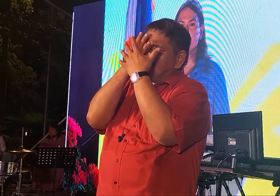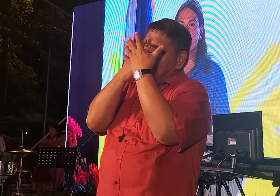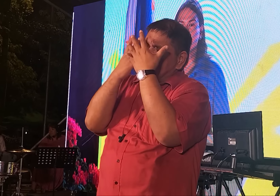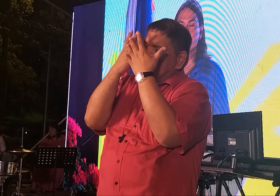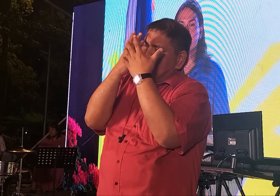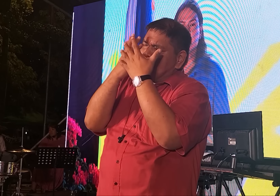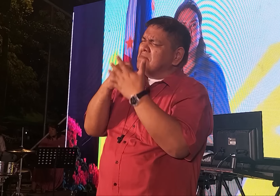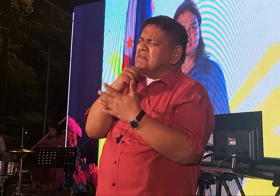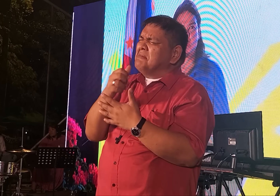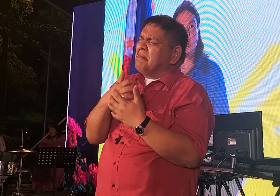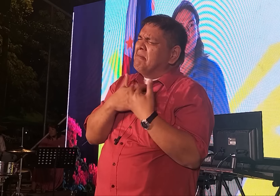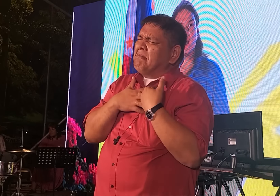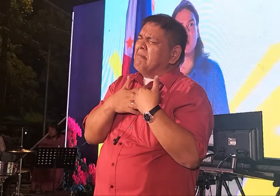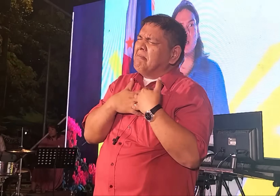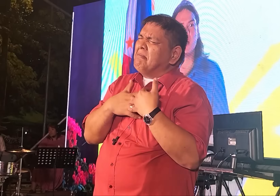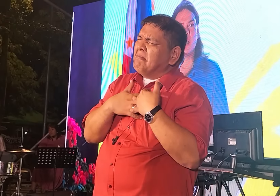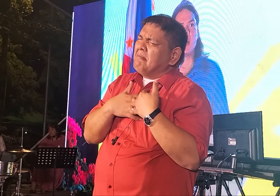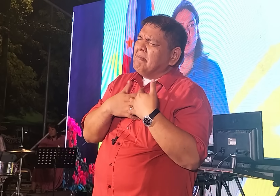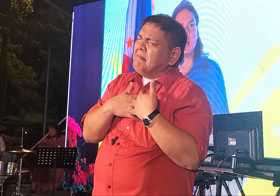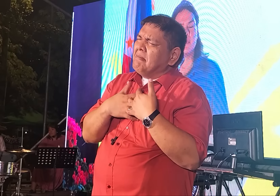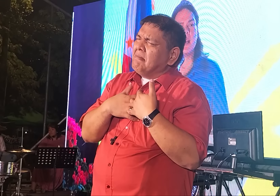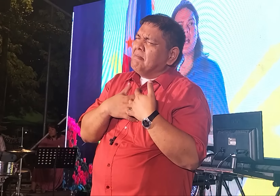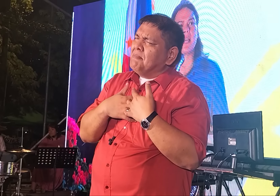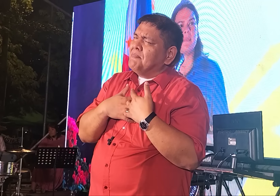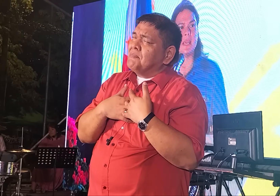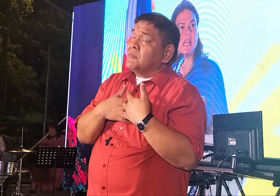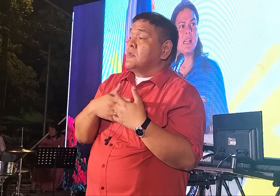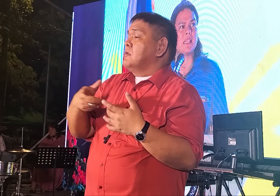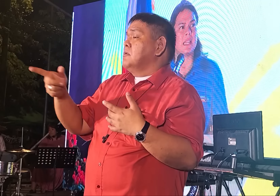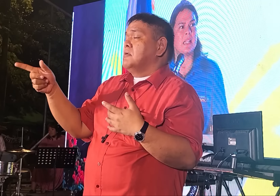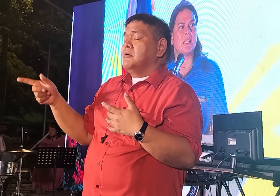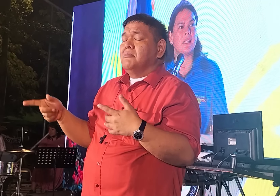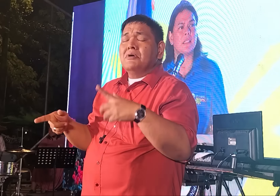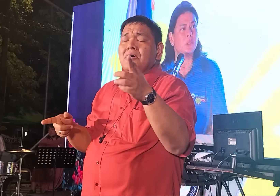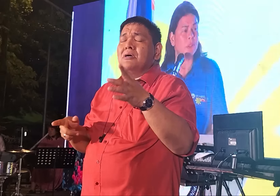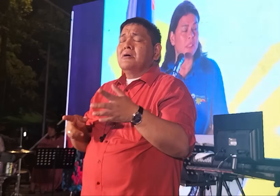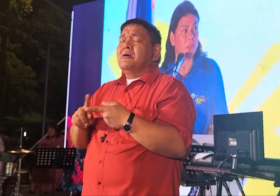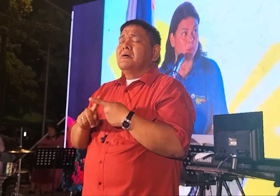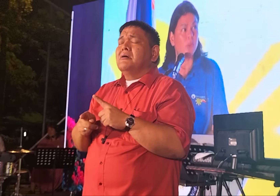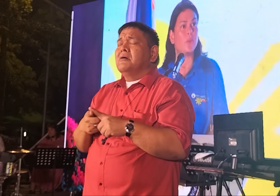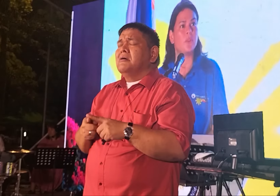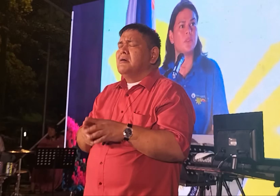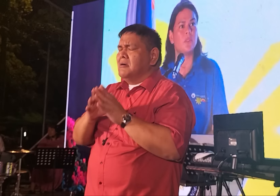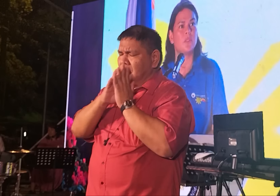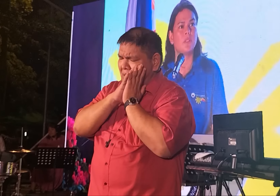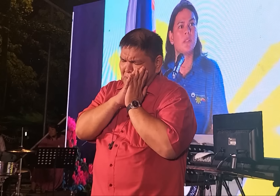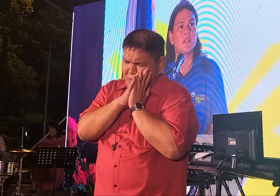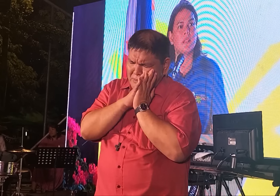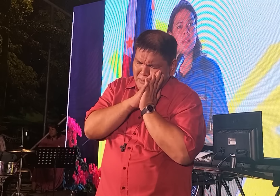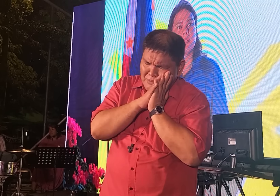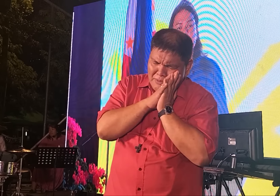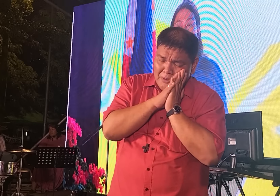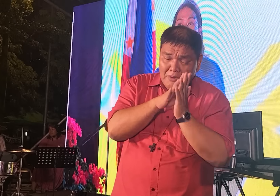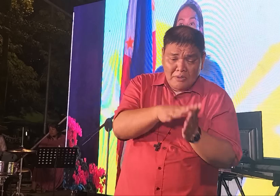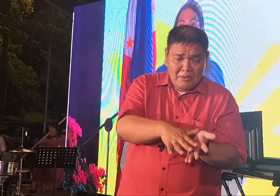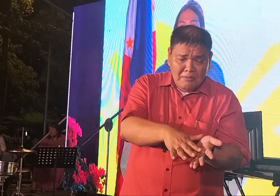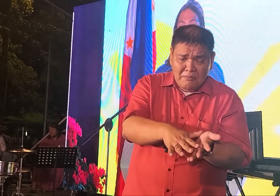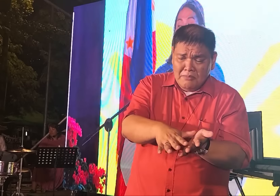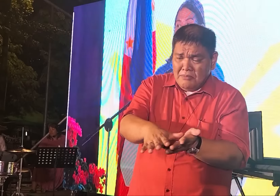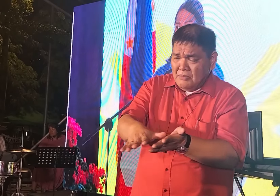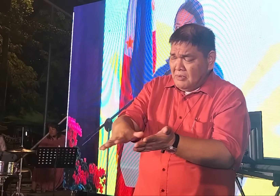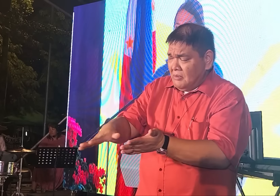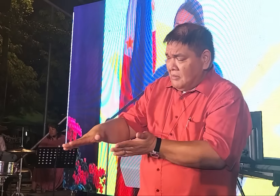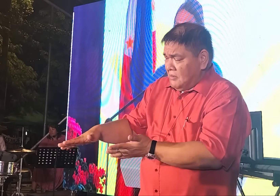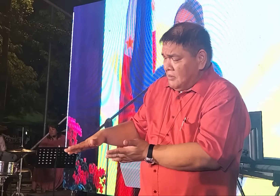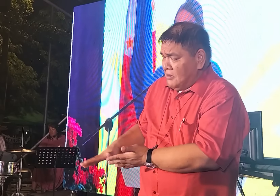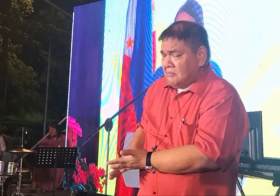kawawa. Mas kawawa ang mga kaibigan natin na natutulong sa